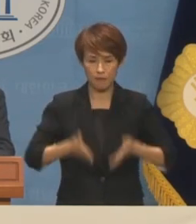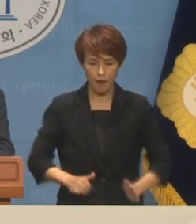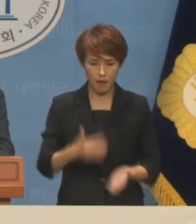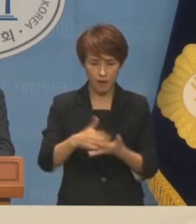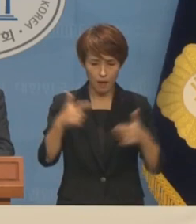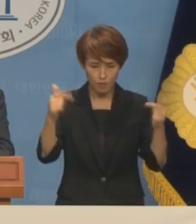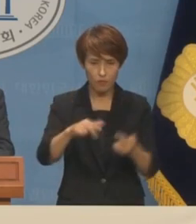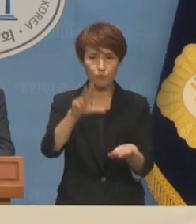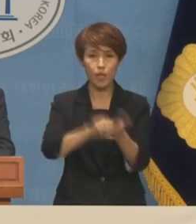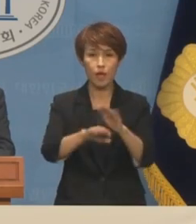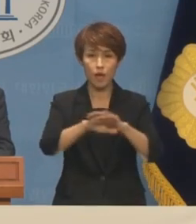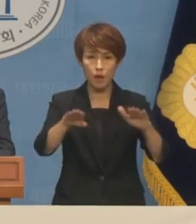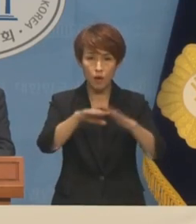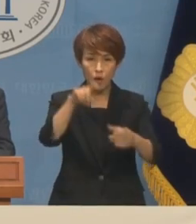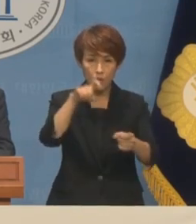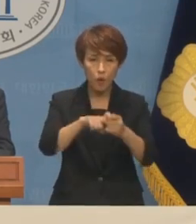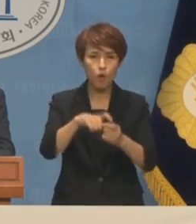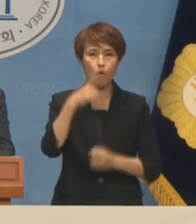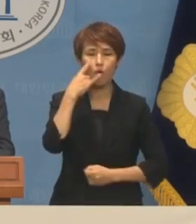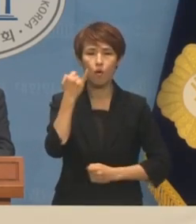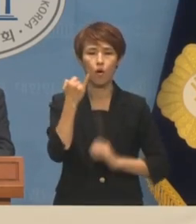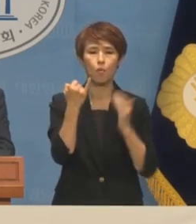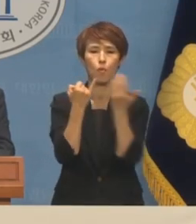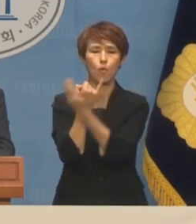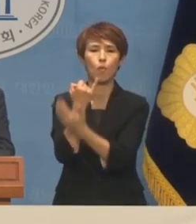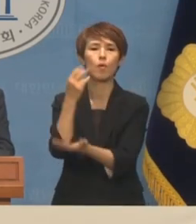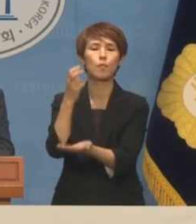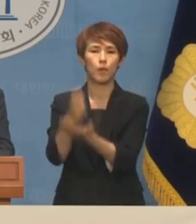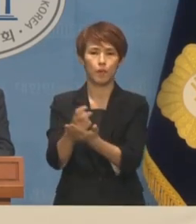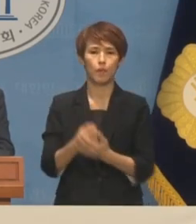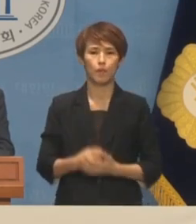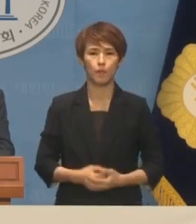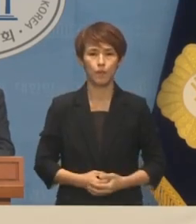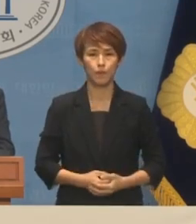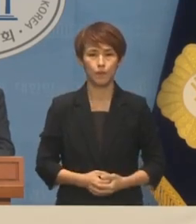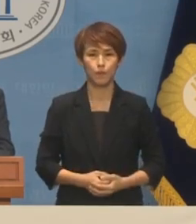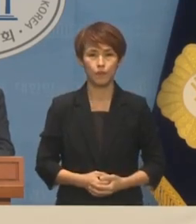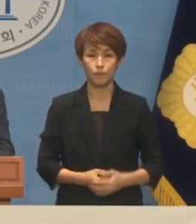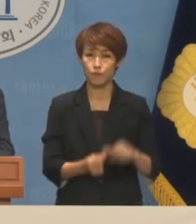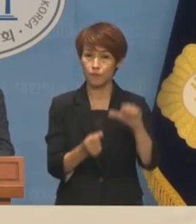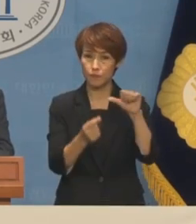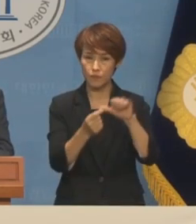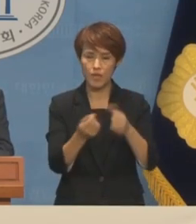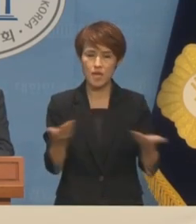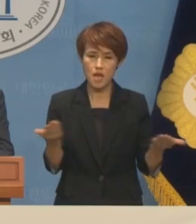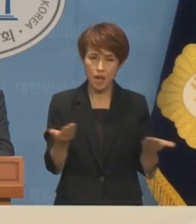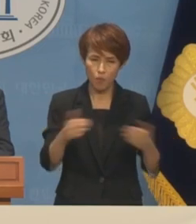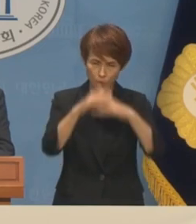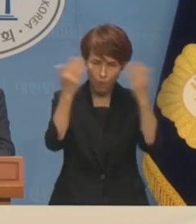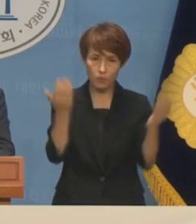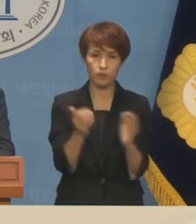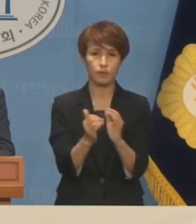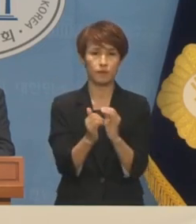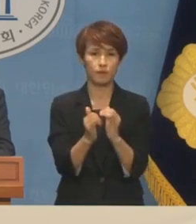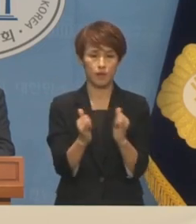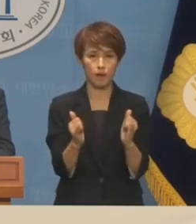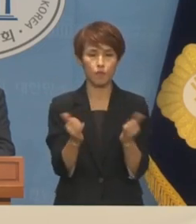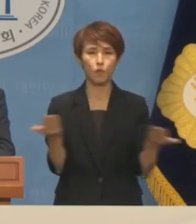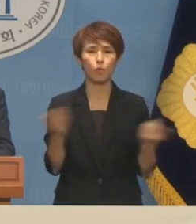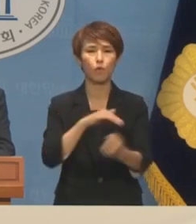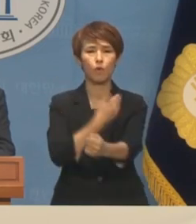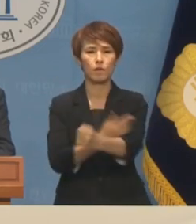문제 해결을 위한 모성보호법, 그리고 마지막으로 일하는 모든 사람의